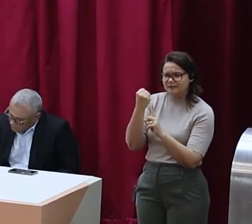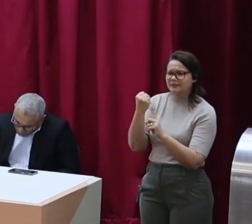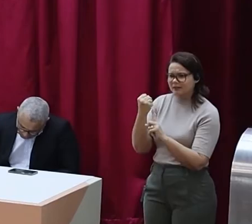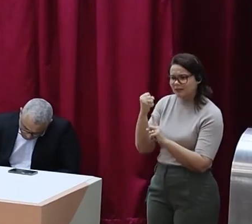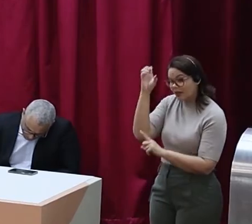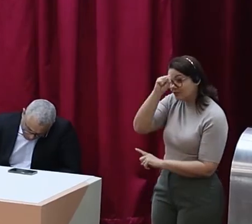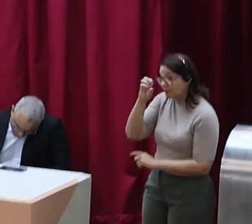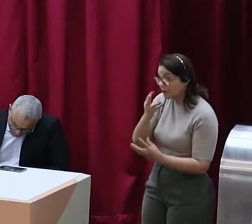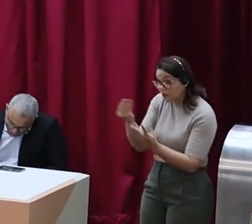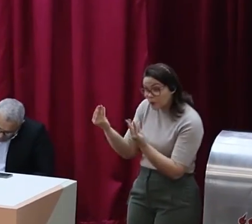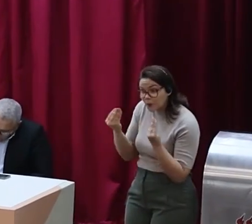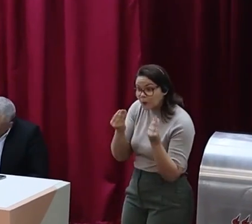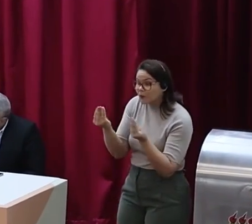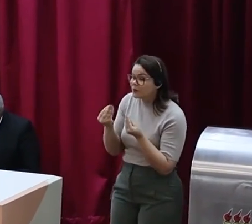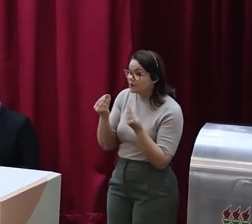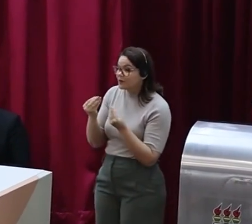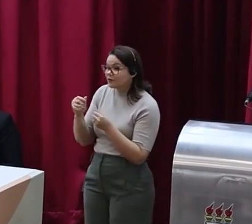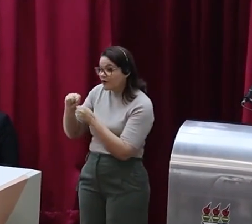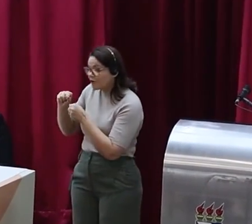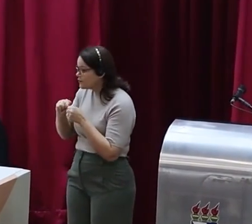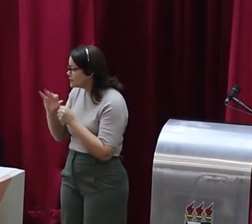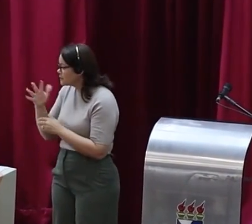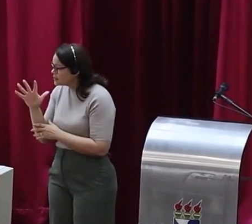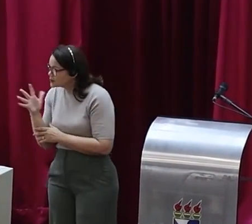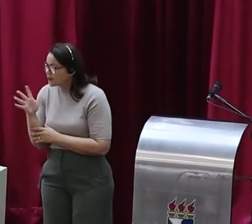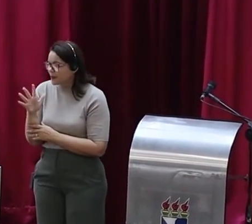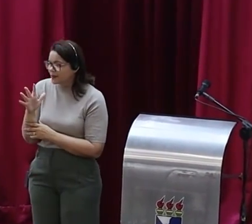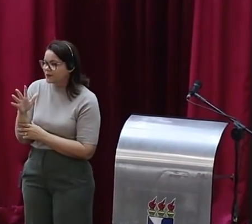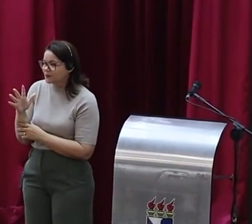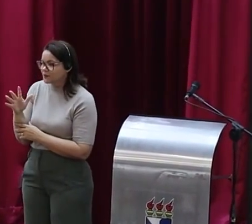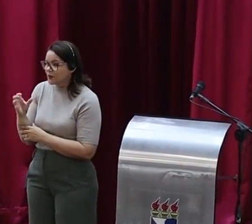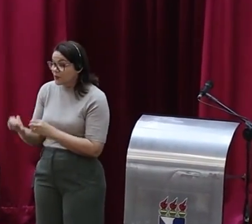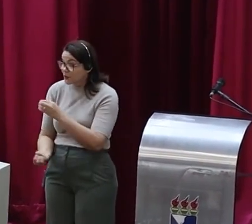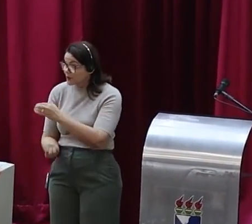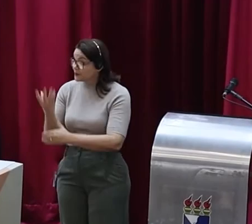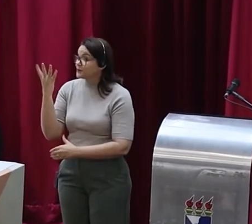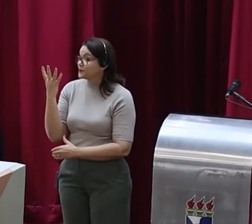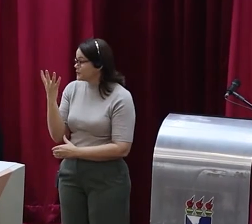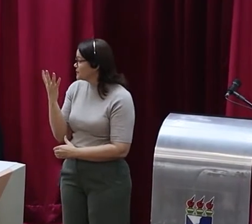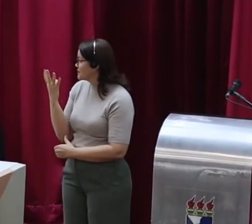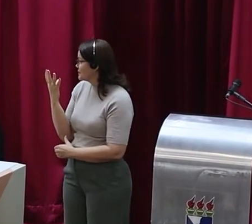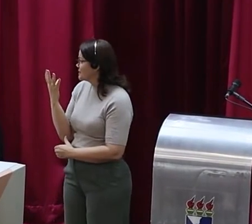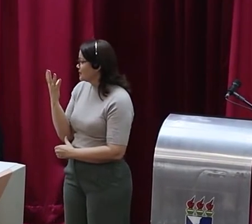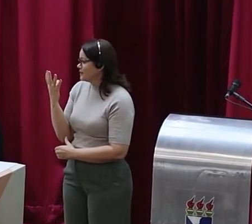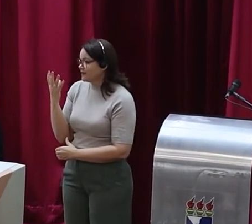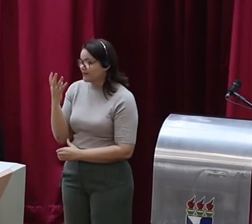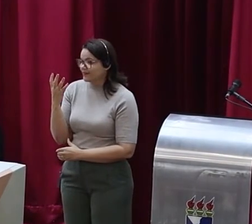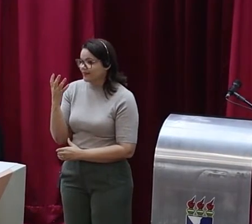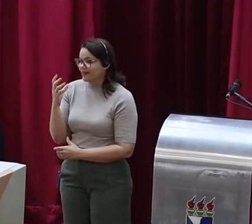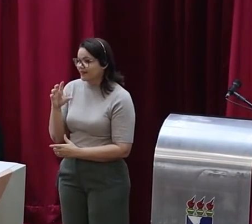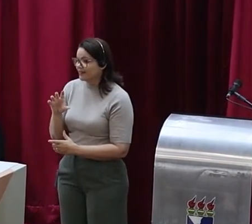tanto, acredito. Eu fiz aqui mais ou menos um balanço do que apareceu através, né, léxico aqui,